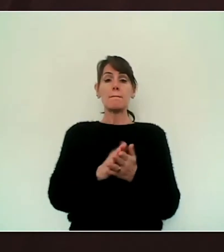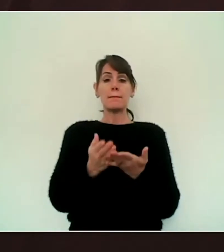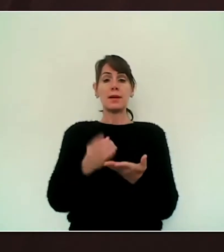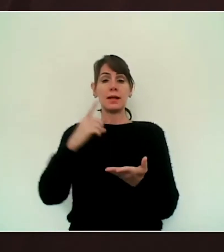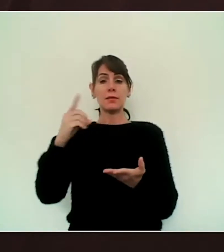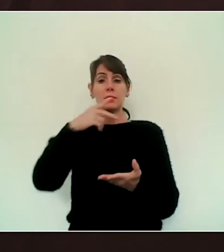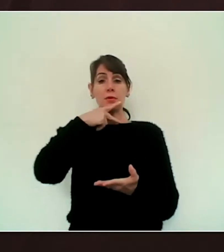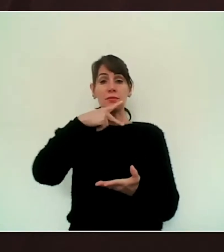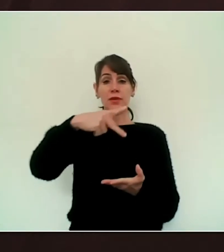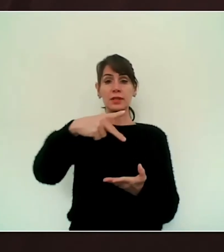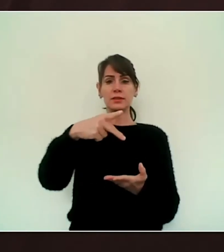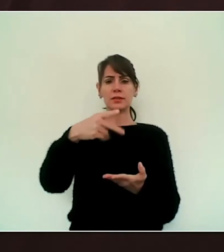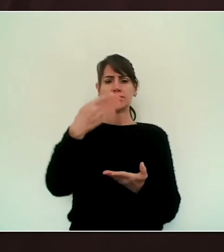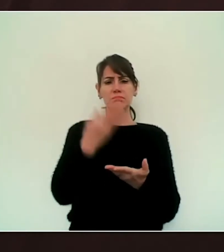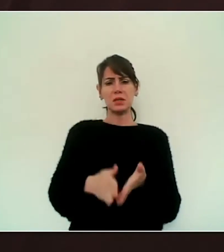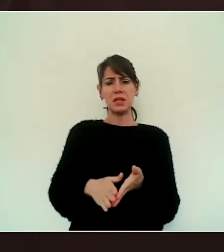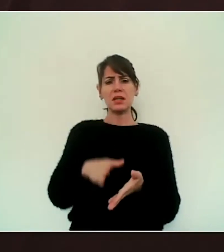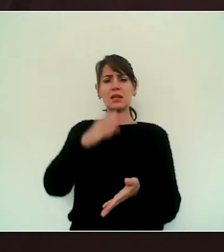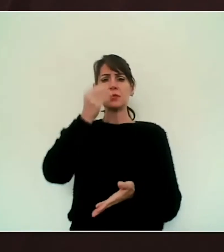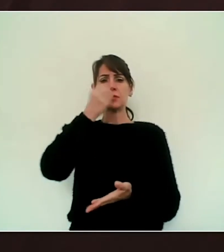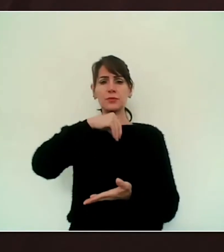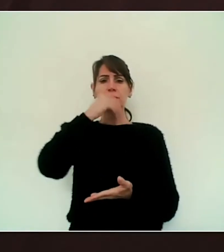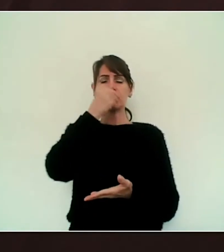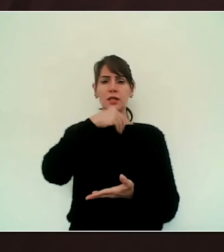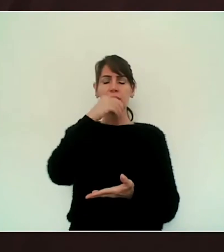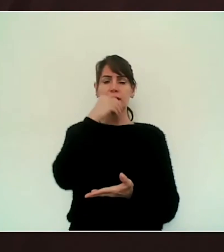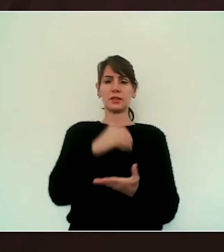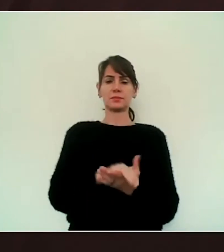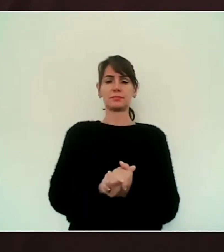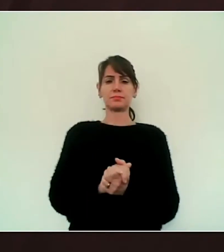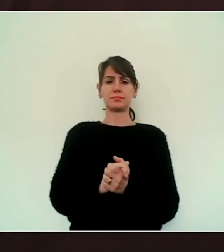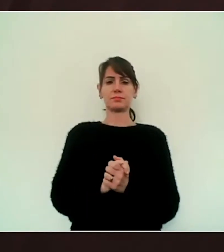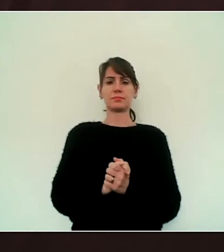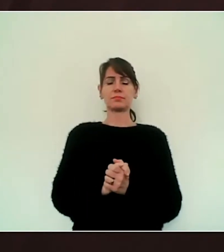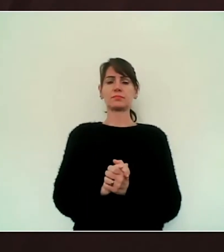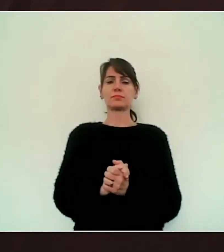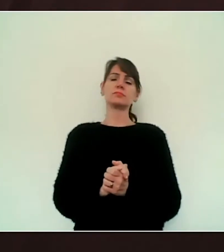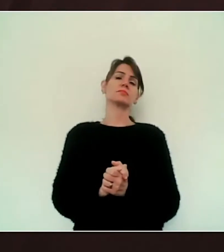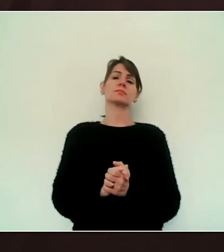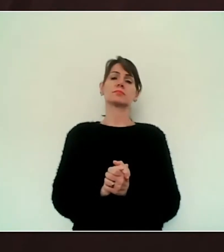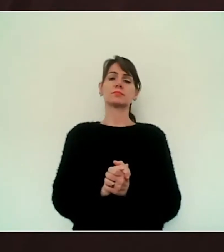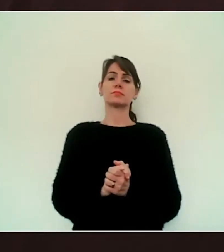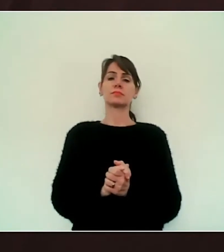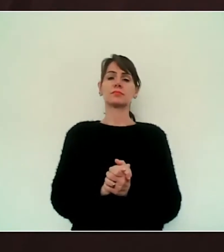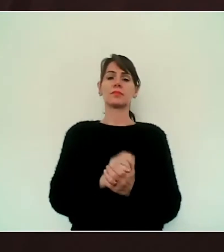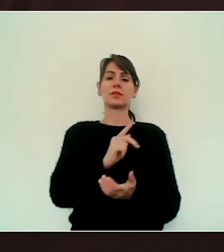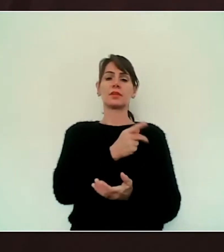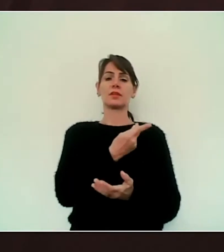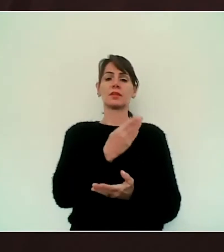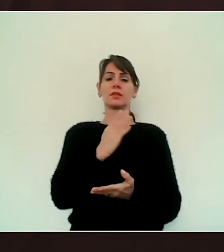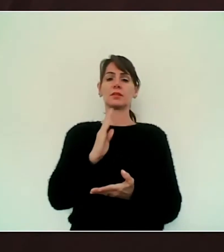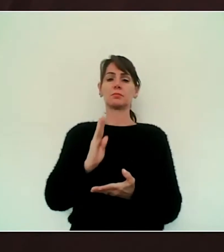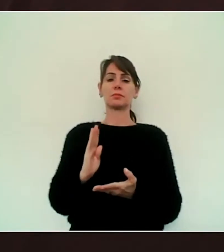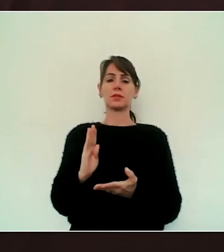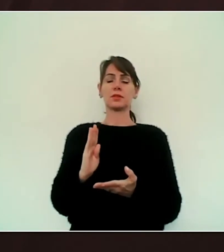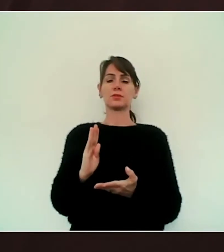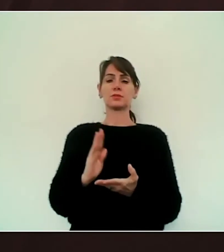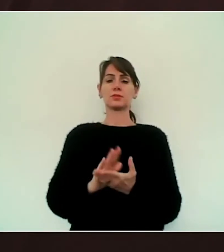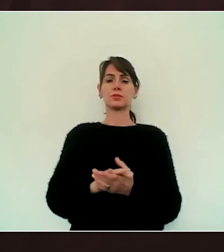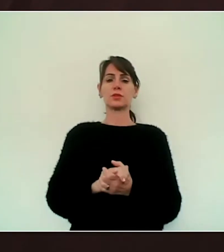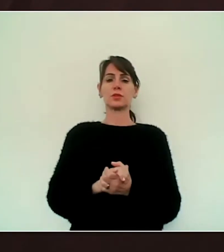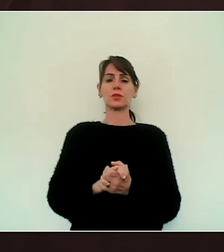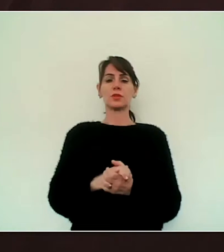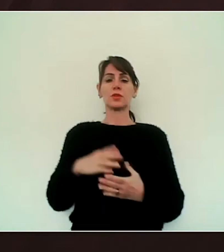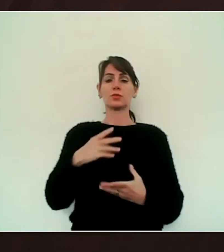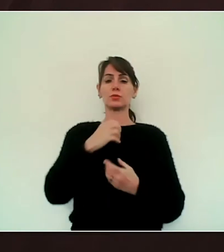maravilhoso Senhor Jesus, como sumo sacerdote, que eu li no livro de Hebreus, lembra? Nosso Senhor Jesus é o sumo sacerdote da